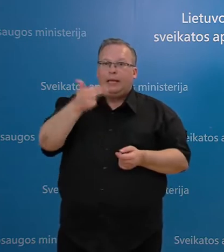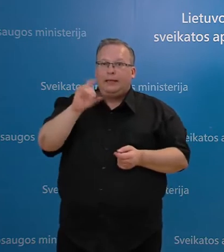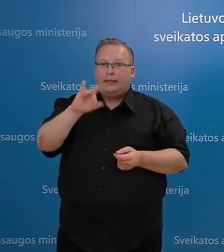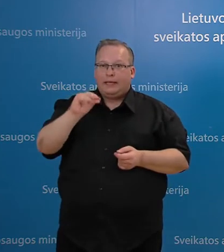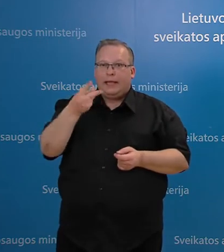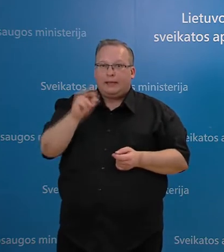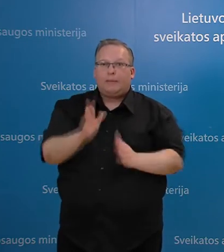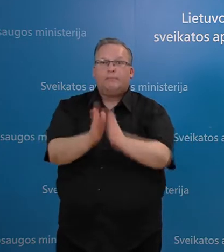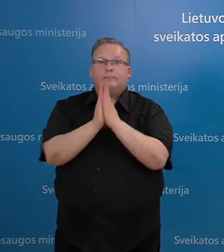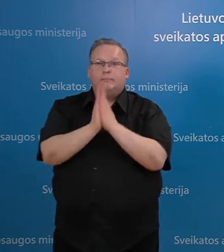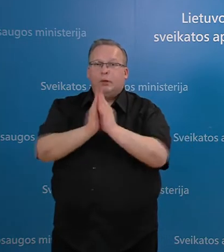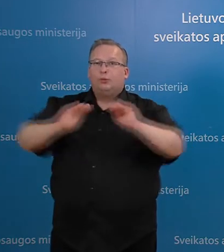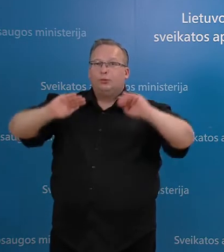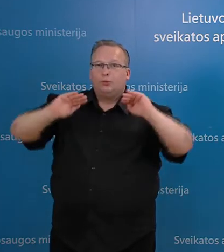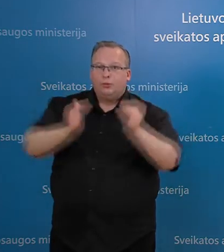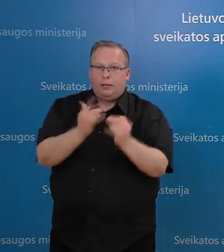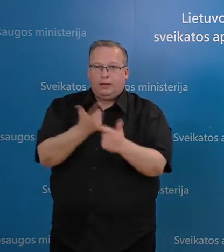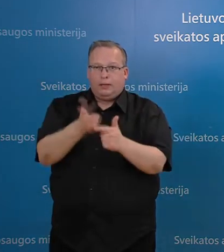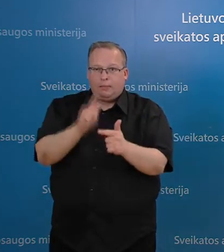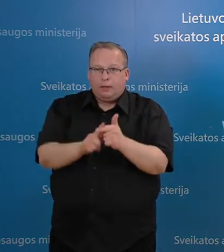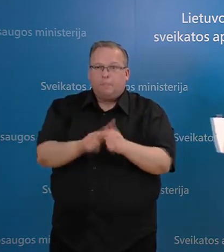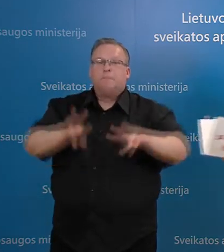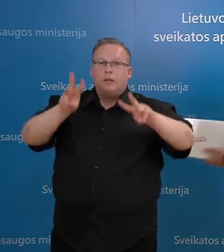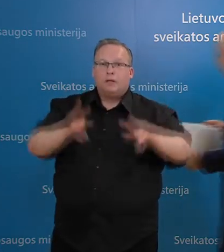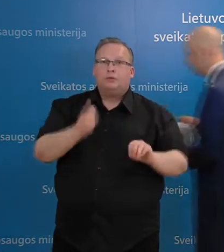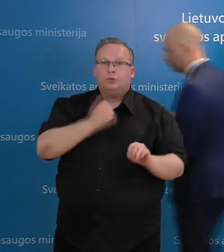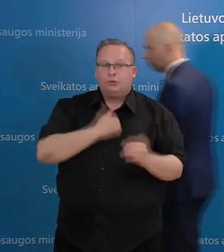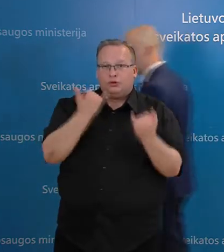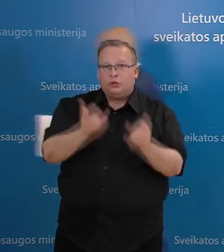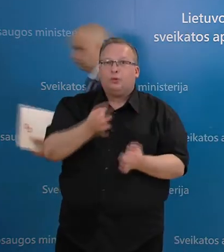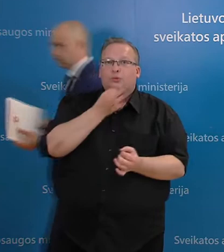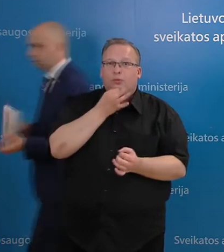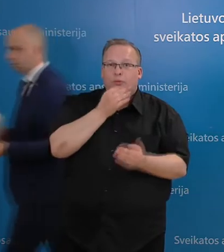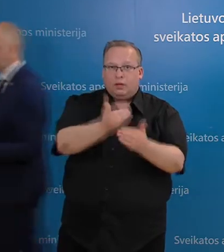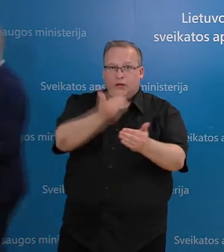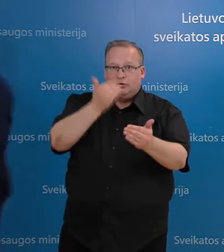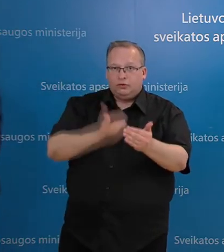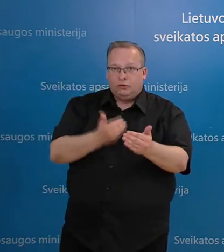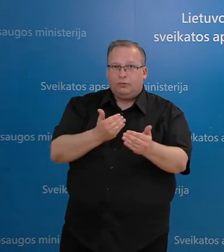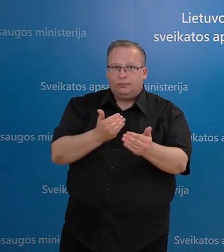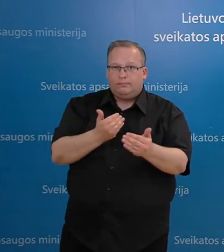irgi paprašysiu trumpai glaustai, nes kaip minėjau, ministras turi anksčiau iškeliauti.